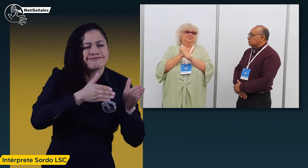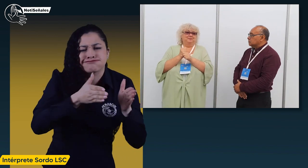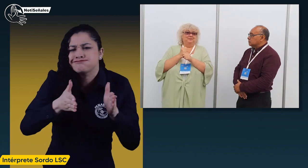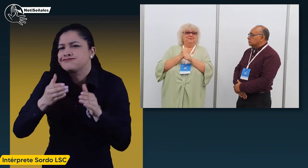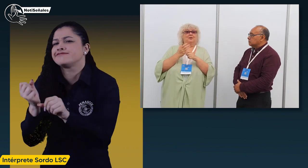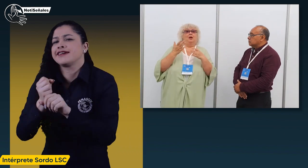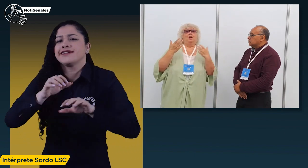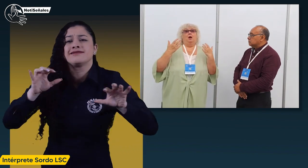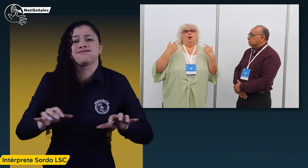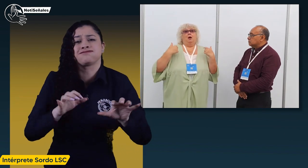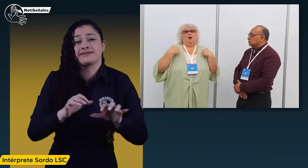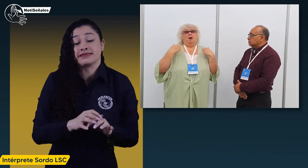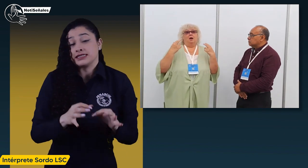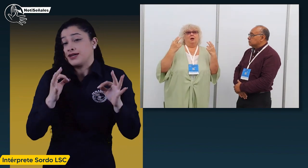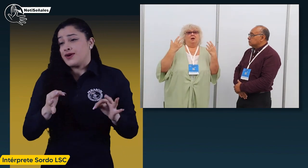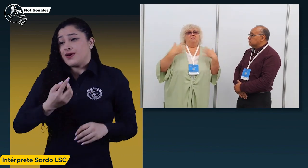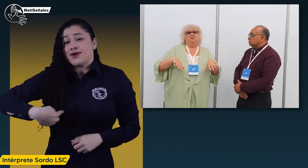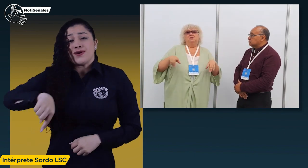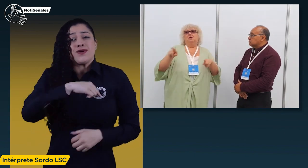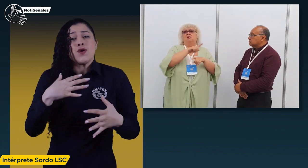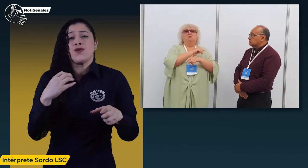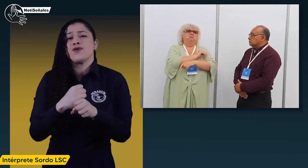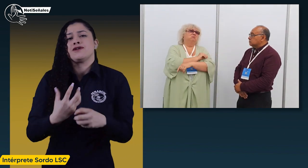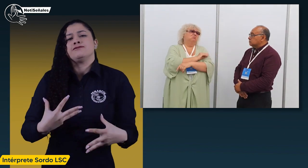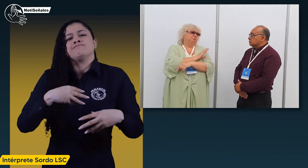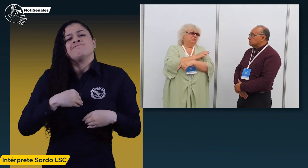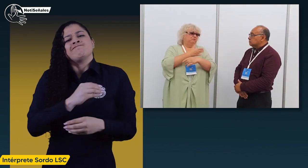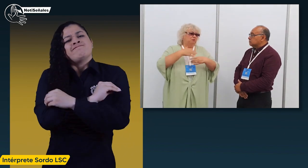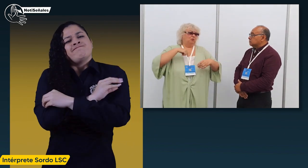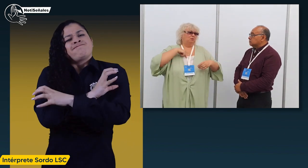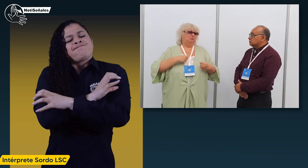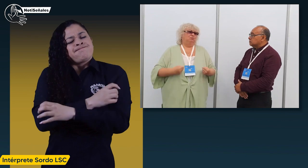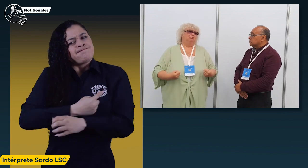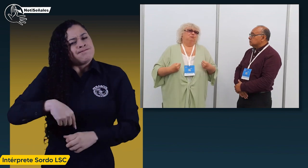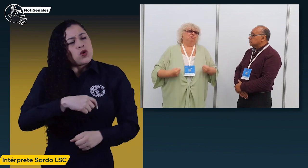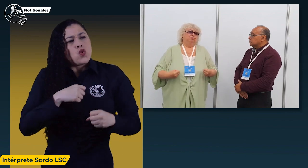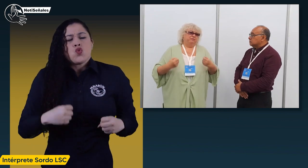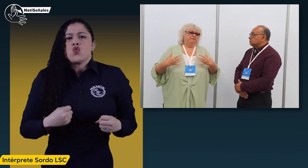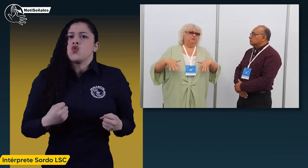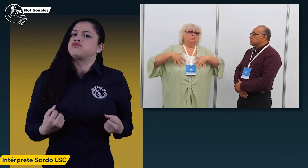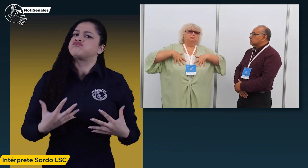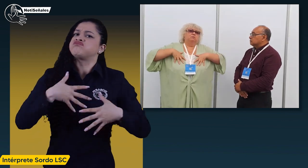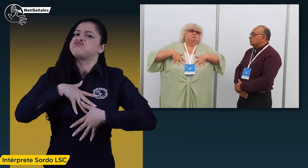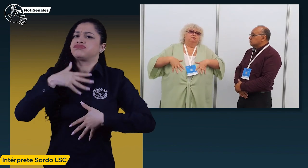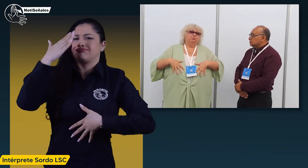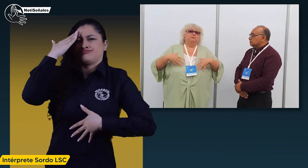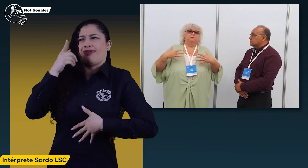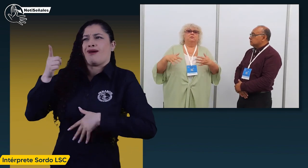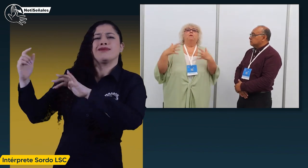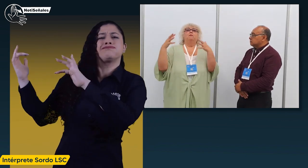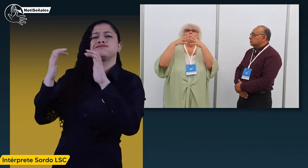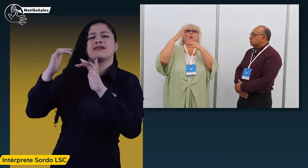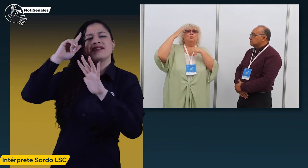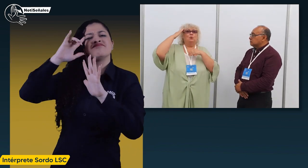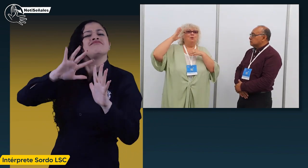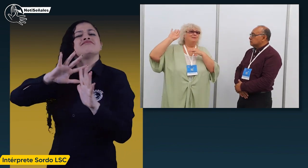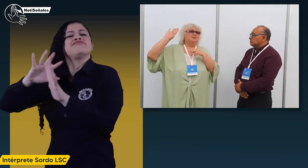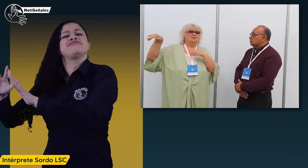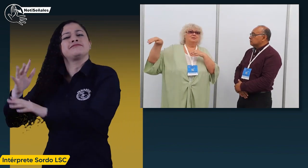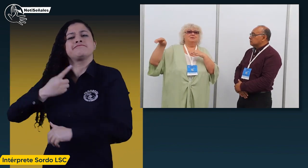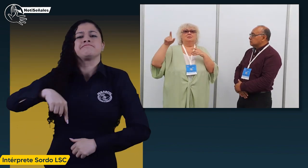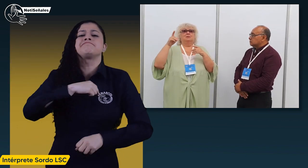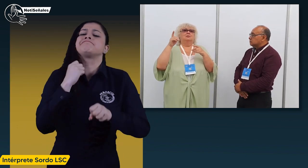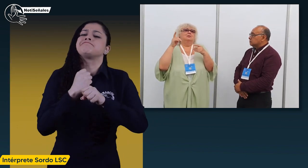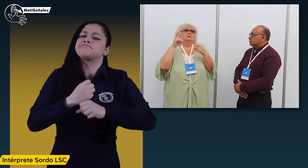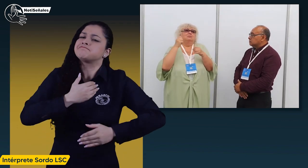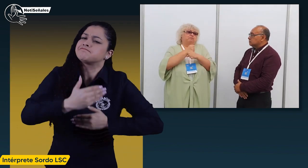sobre muchos temas en resumen esas fueron las acciones en las que nos centramos este trabajo duro nos ha empoderado dejar a un lado la guerra